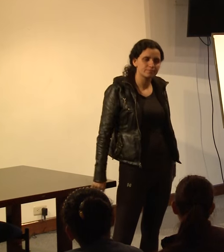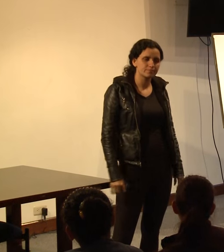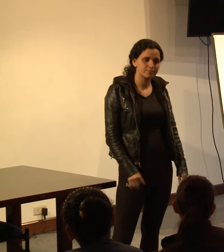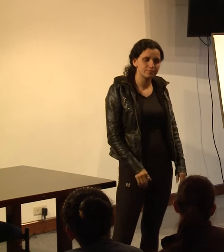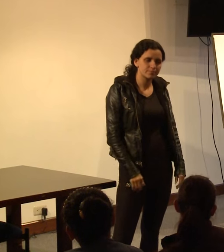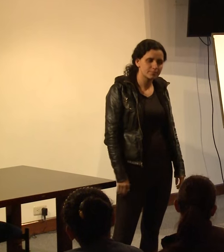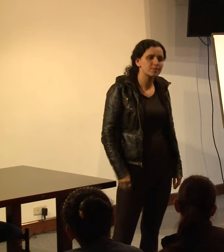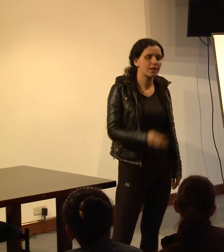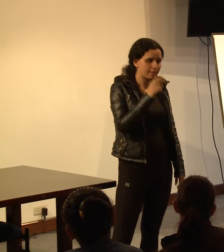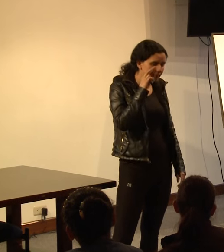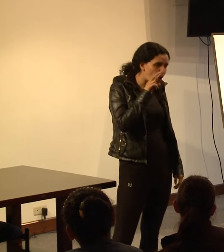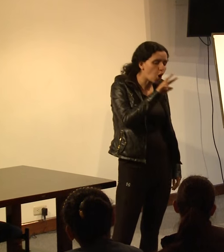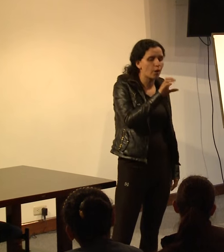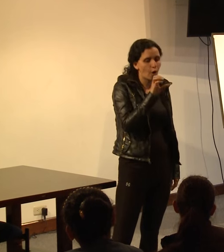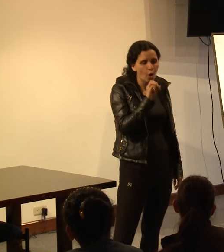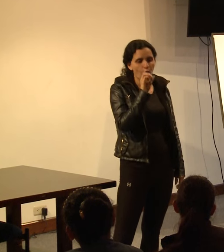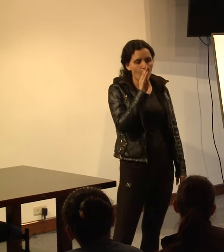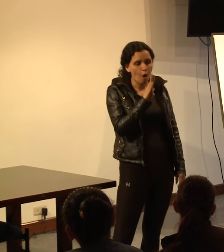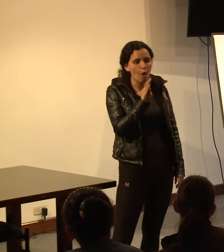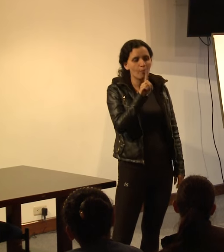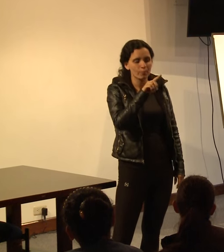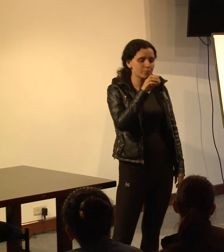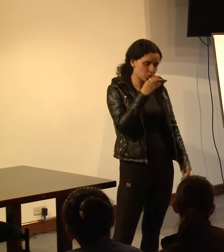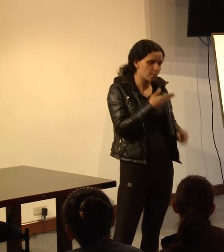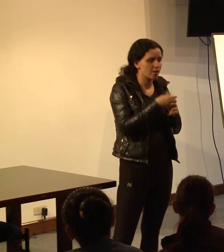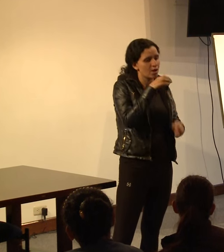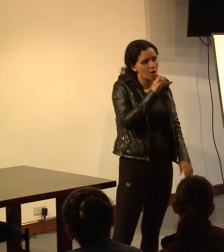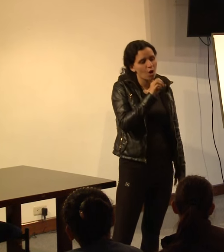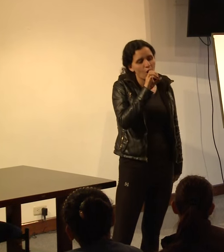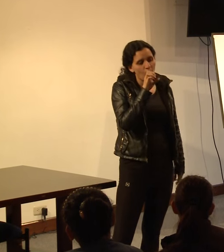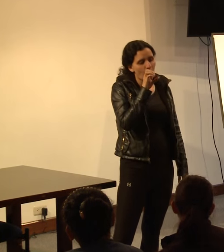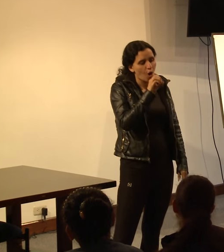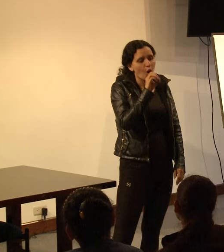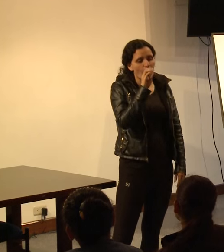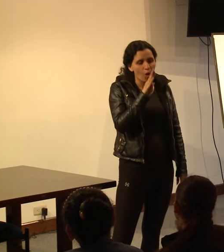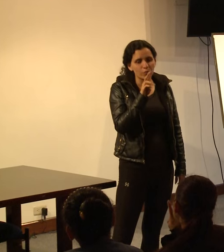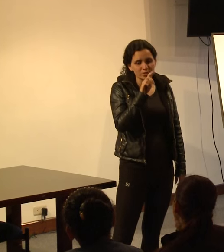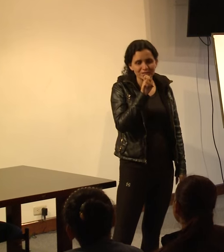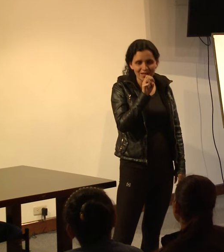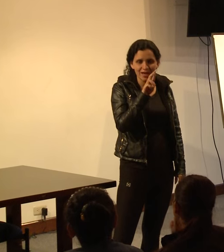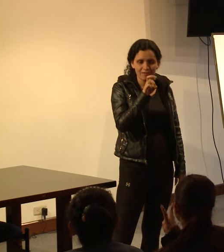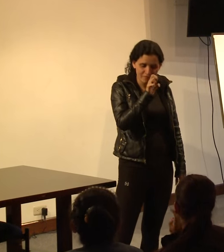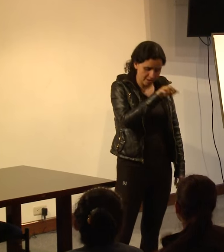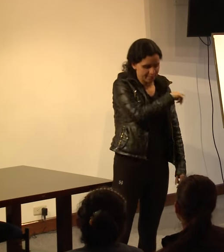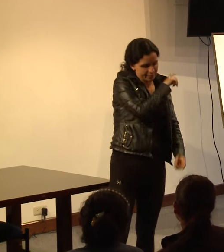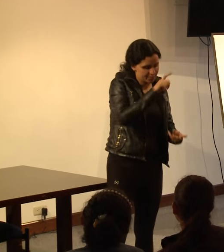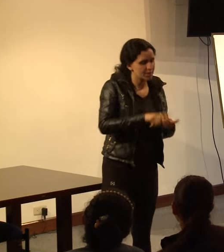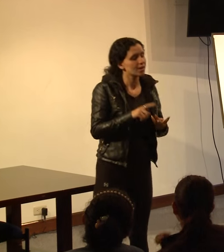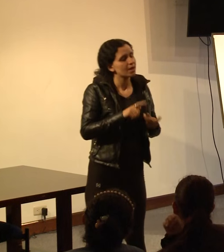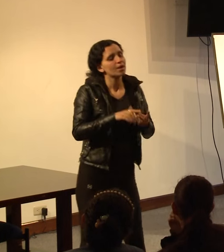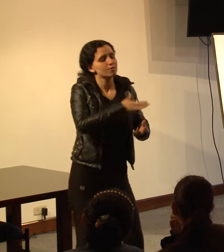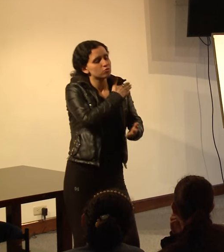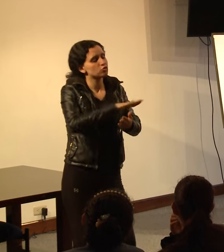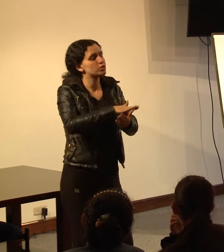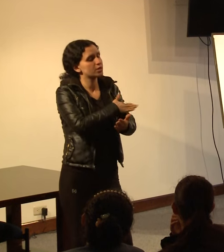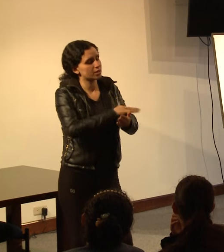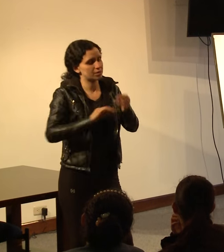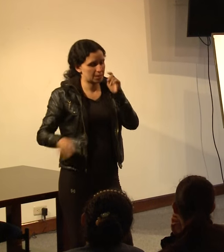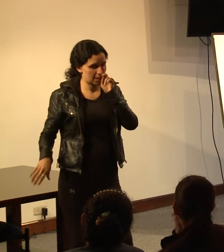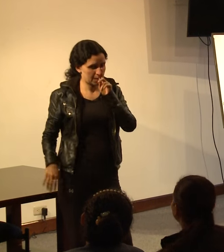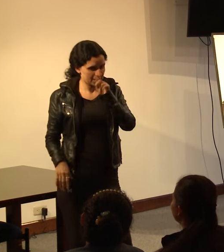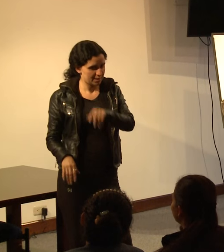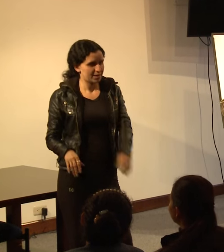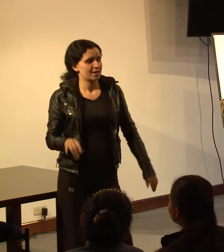la comprensión de su cuerpo y de sus posibilidades, y con la capacidad de trabajo colectivo en grupo, real, ¿sí? De poder ser